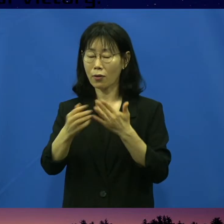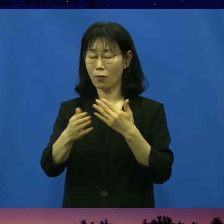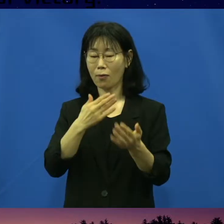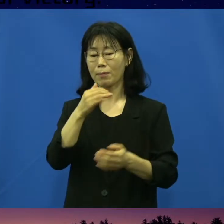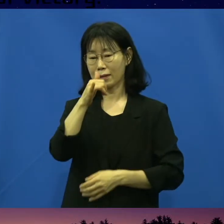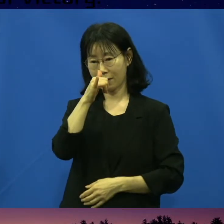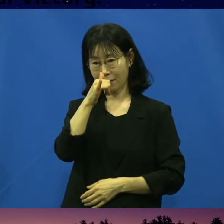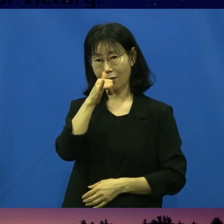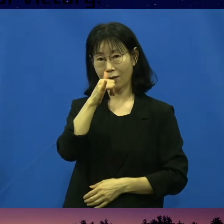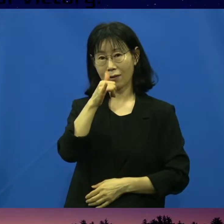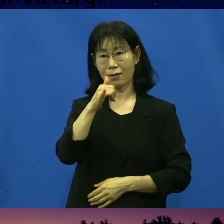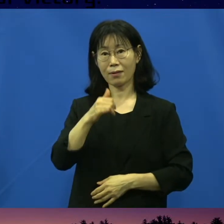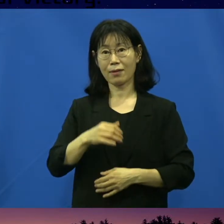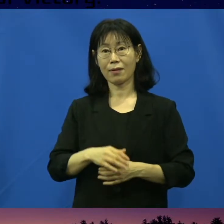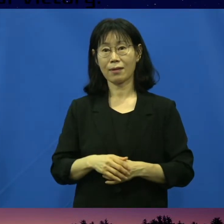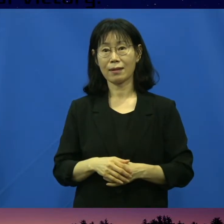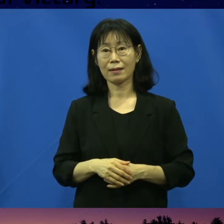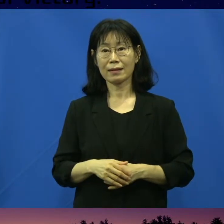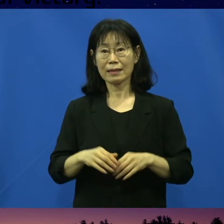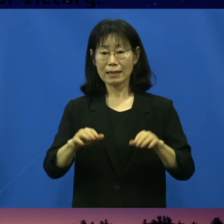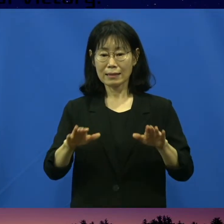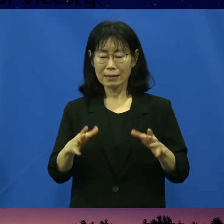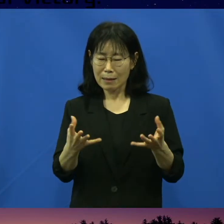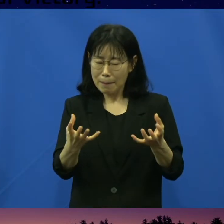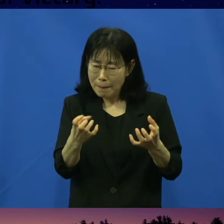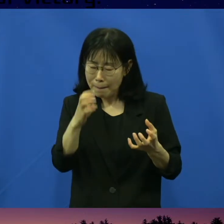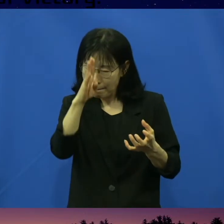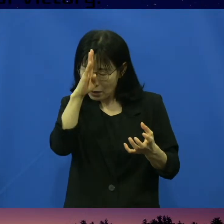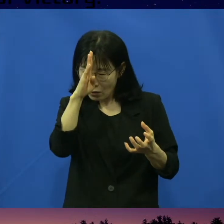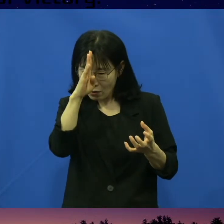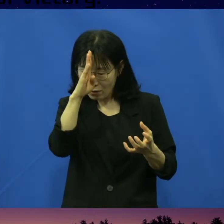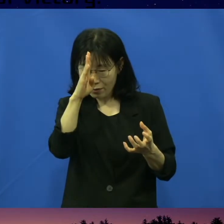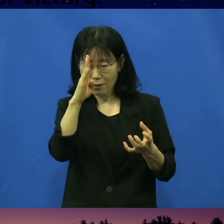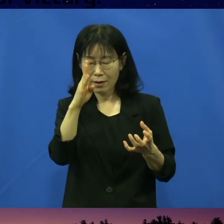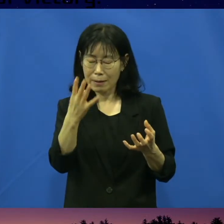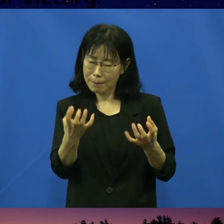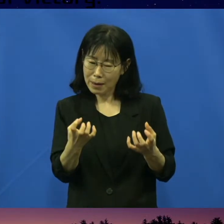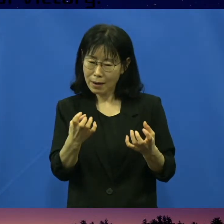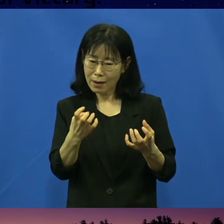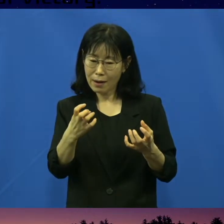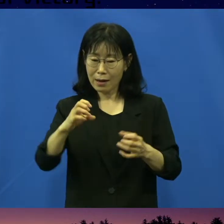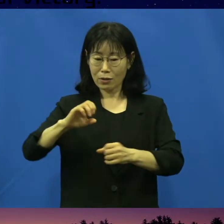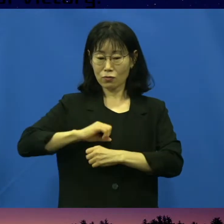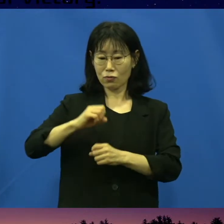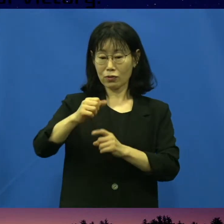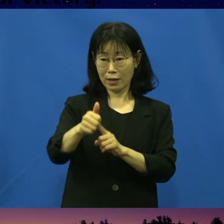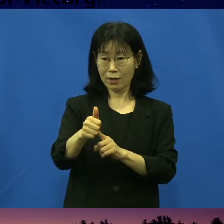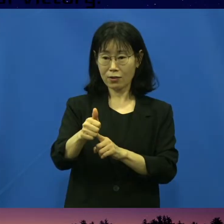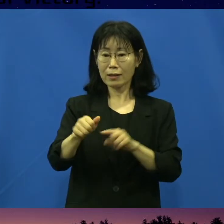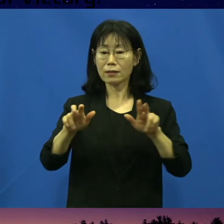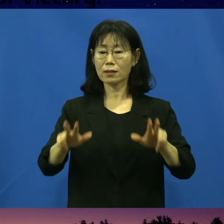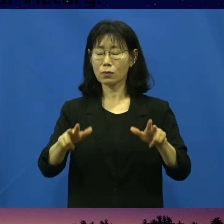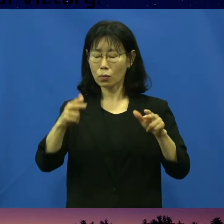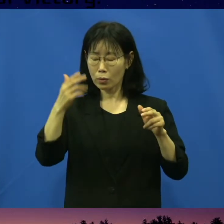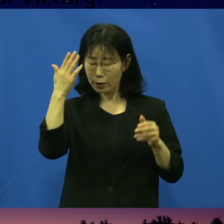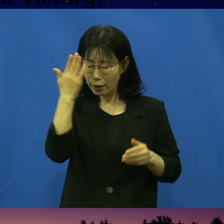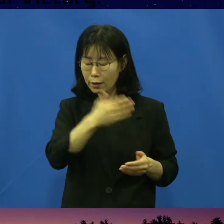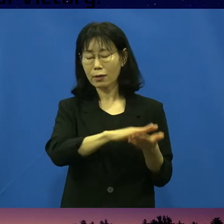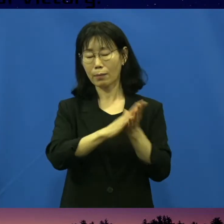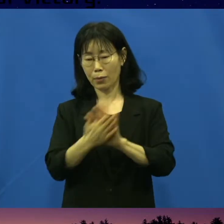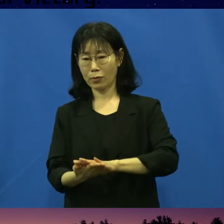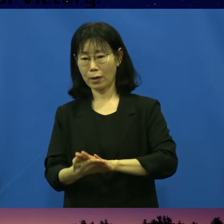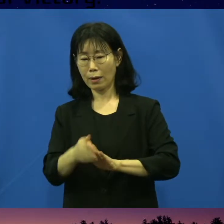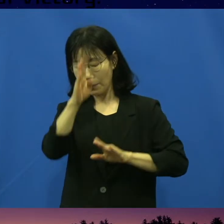이제는 그 지저분하고 냄새나고 흉측한 삶이 나아만을 완전히 입었어. 그가 누구입니까? 이스라엘이 사람이